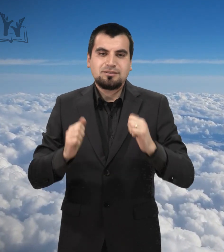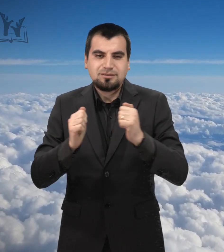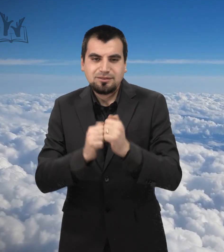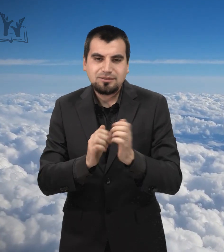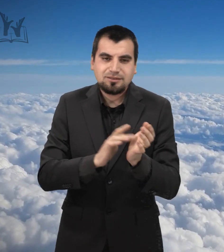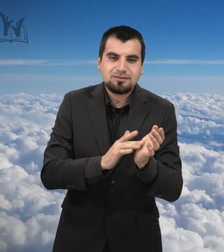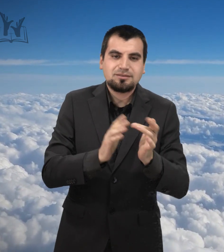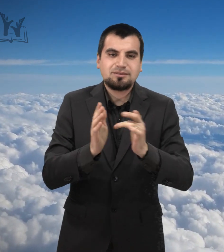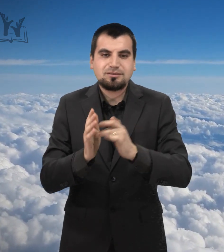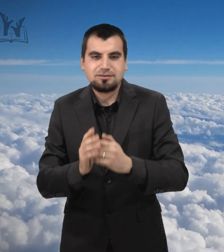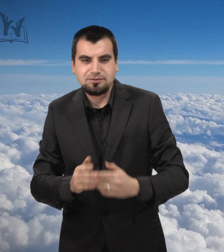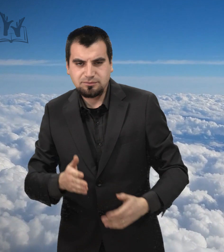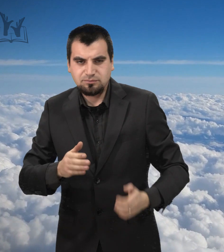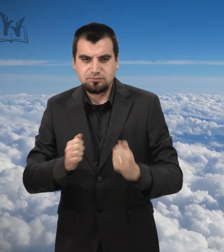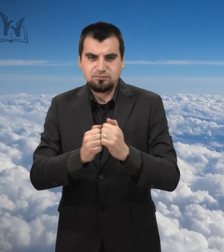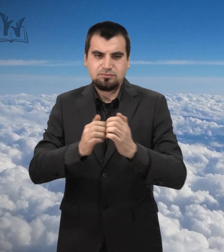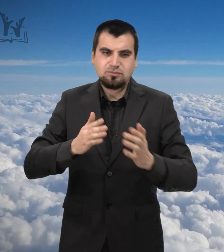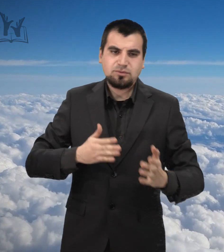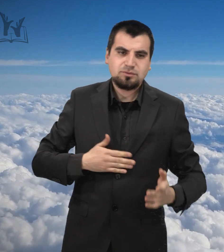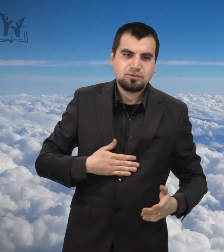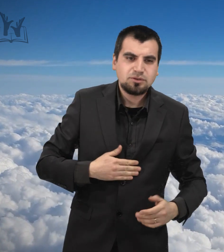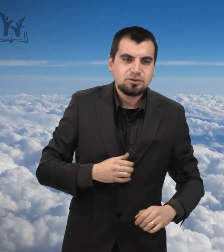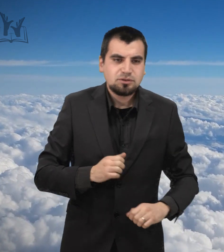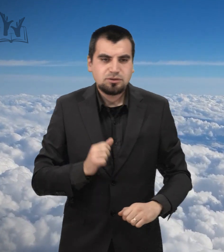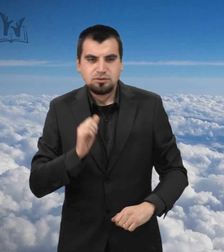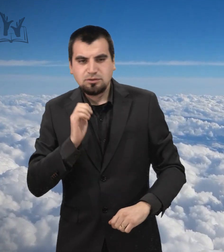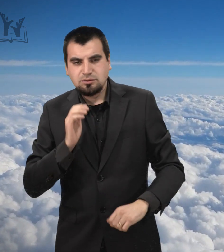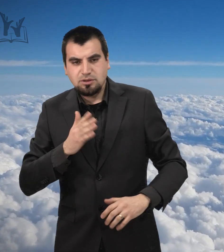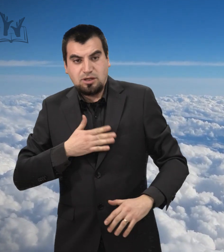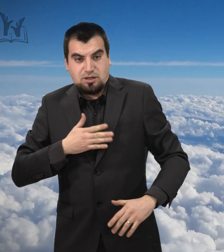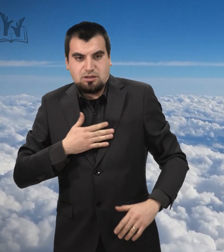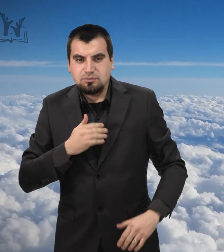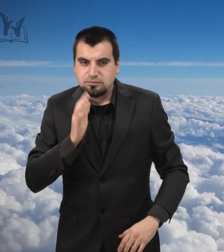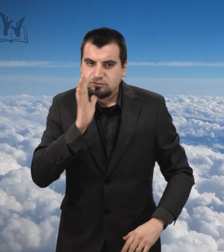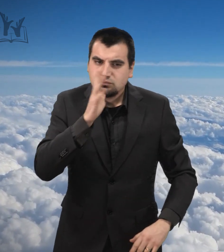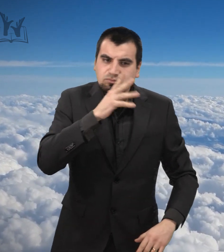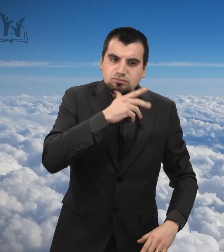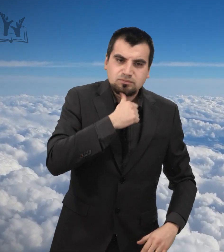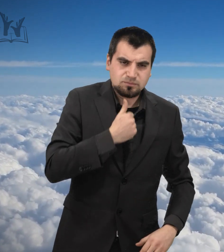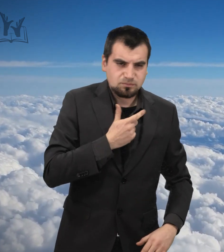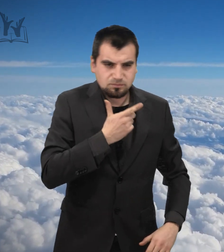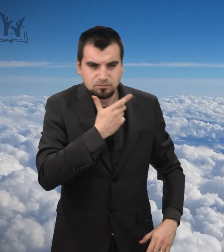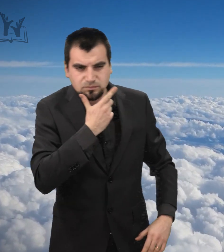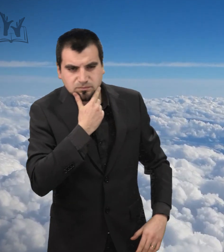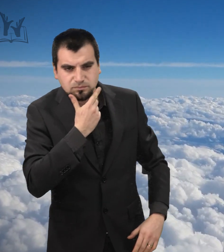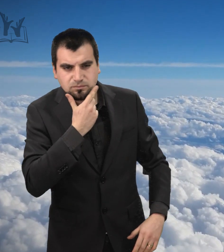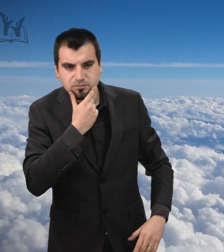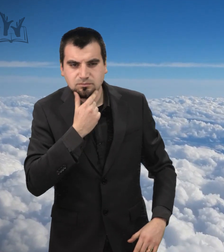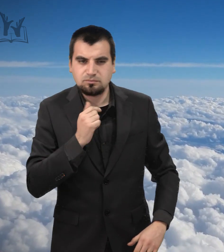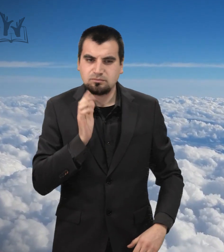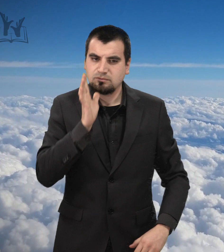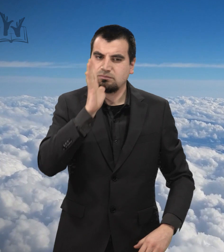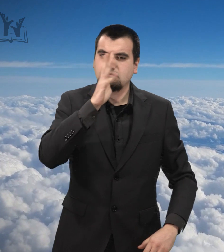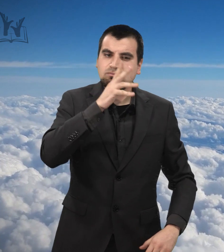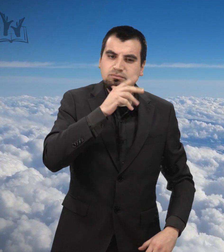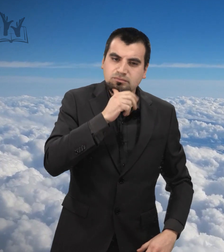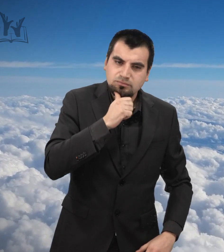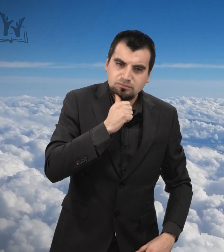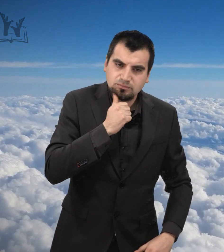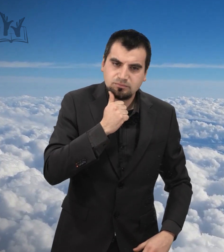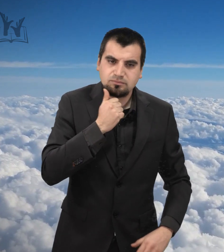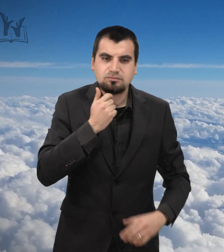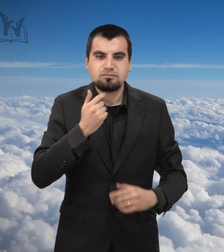No tengo miedo, no tengo dudas, pues Jesús conmigo